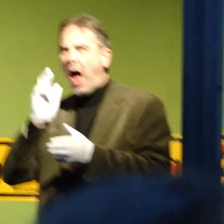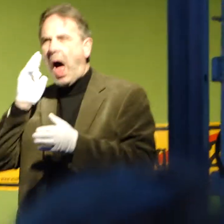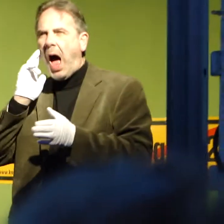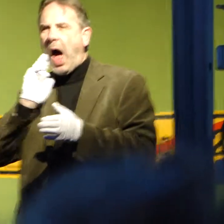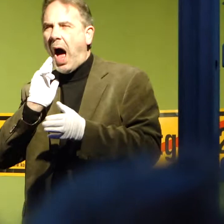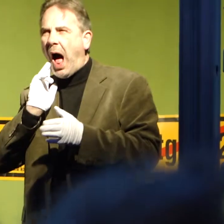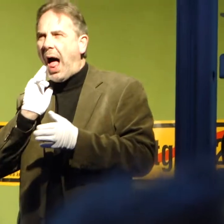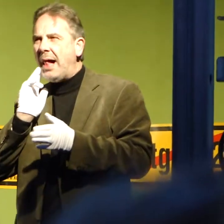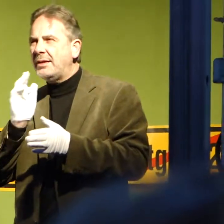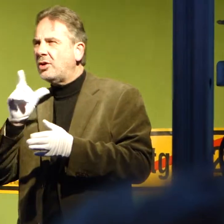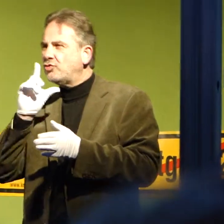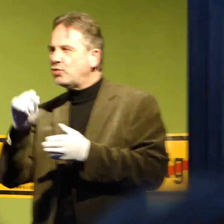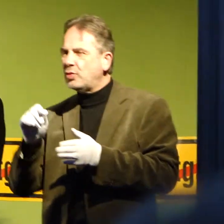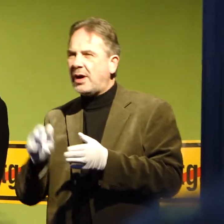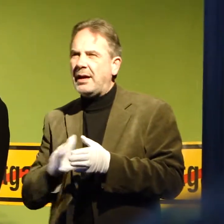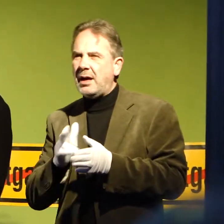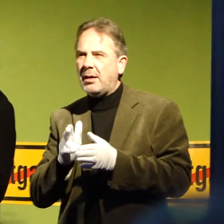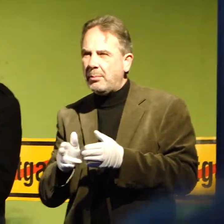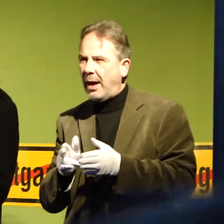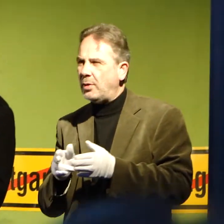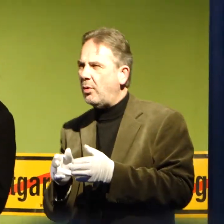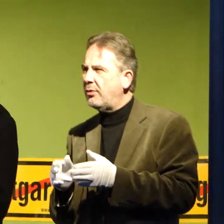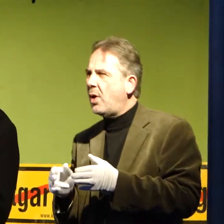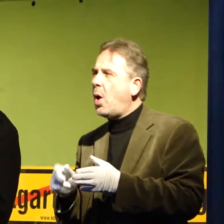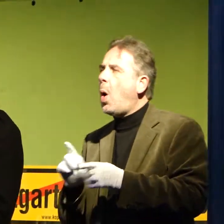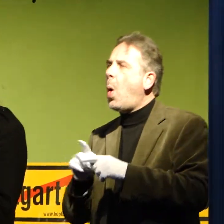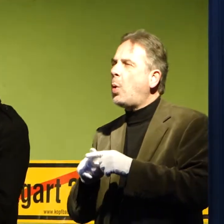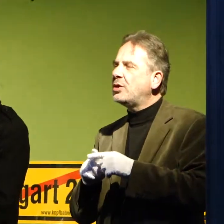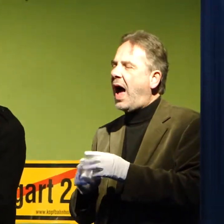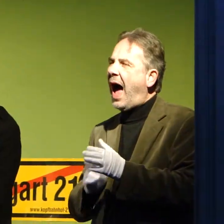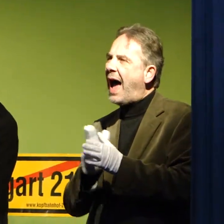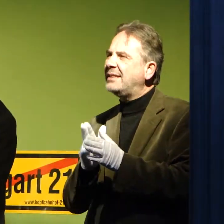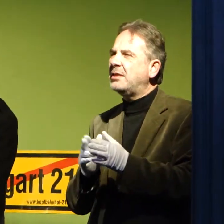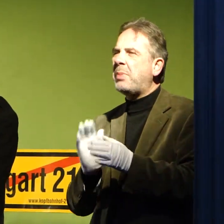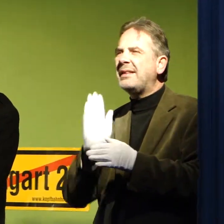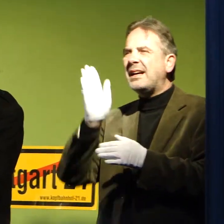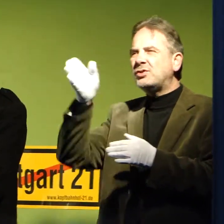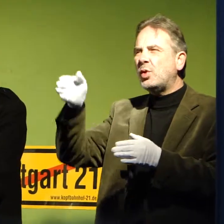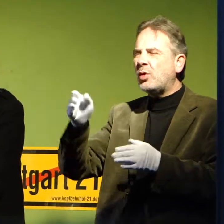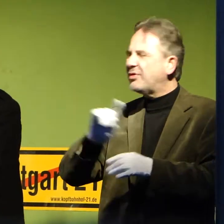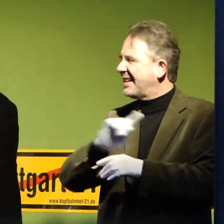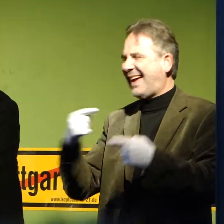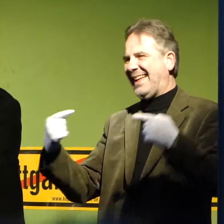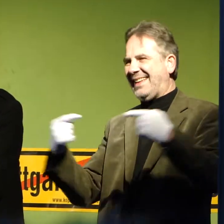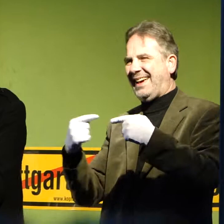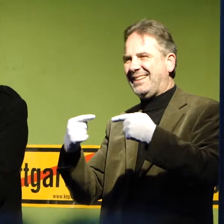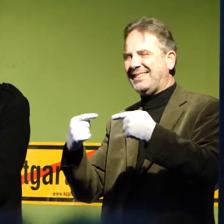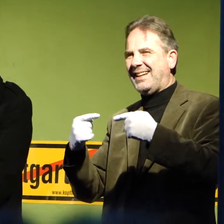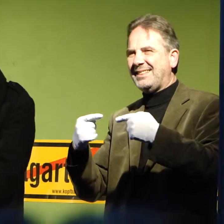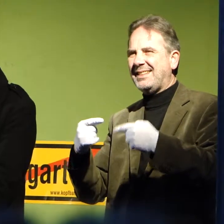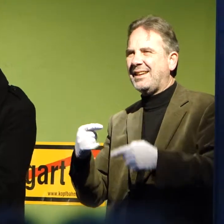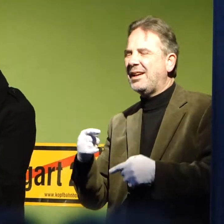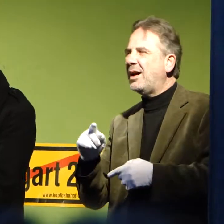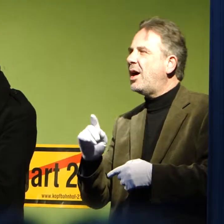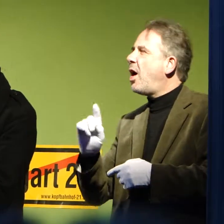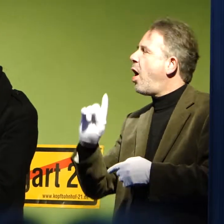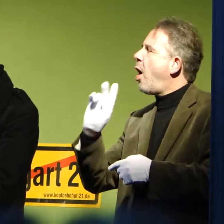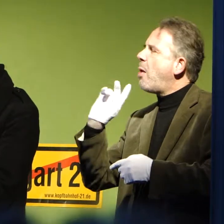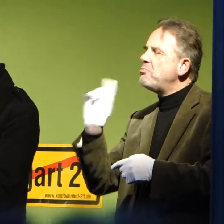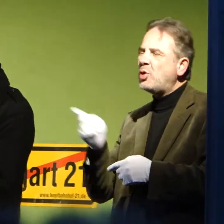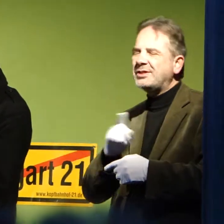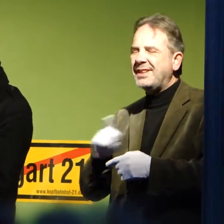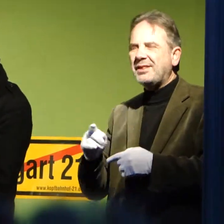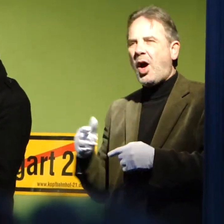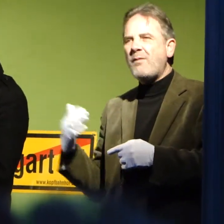der Zukunft, das sind keine Gegensätze, wie man ihnen das weismachen will. Man muss dem Bahnhof eben nicht die Flügel